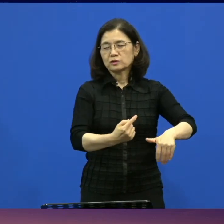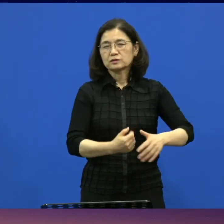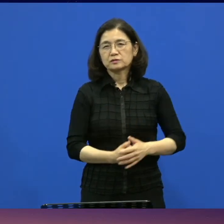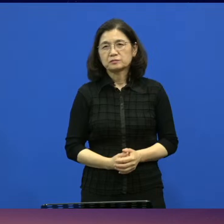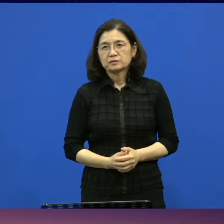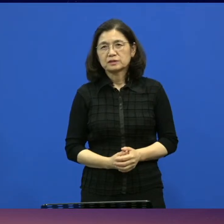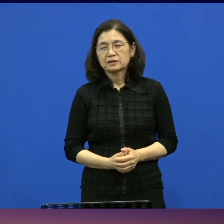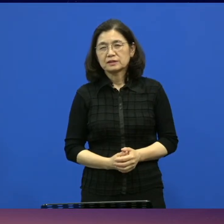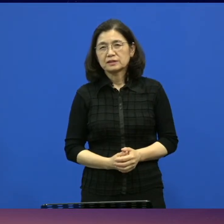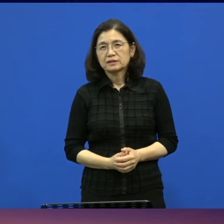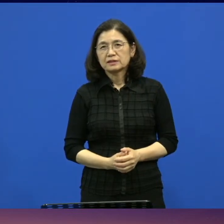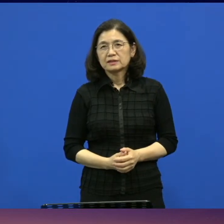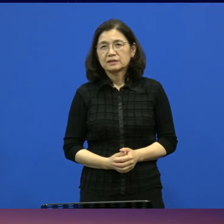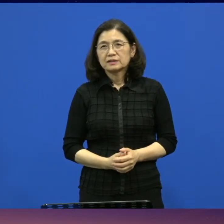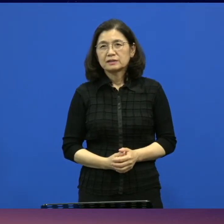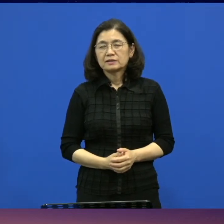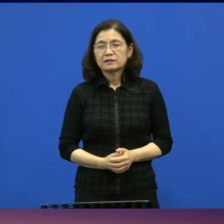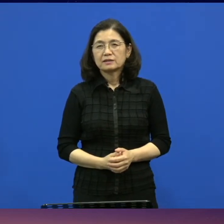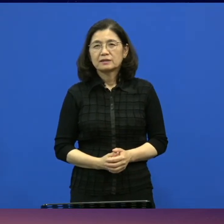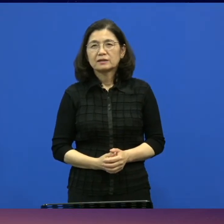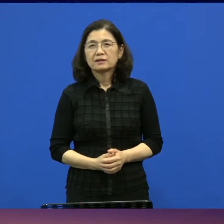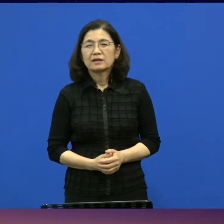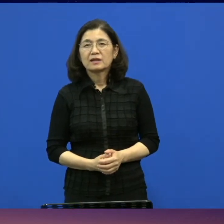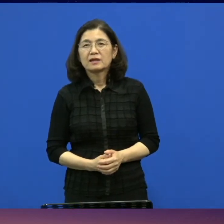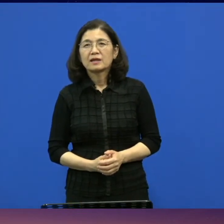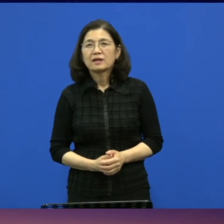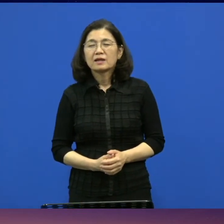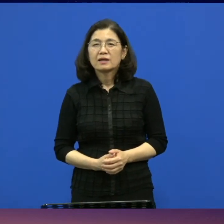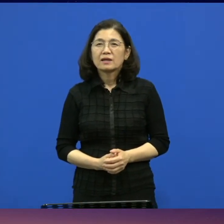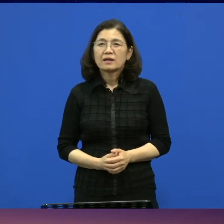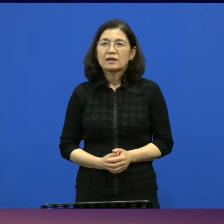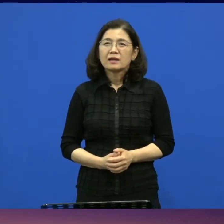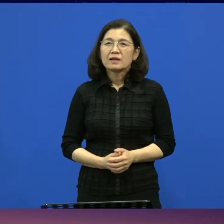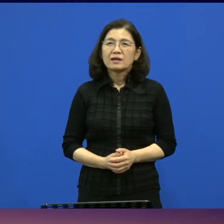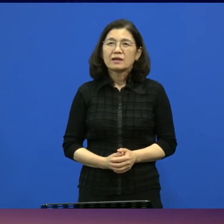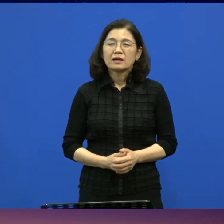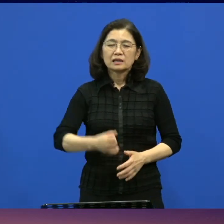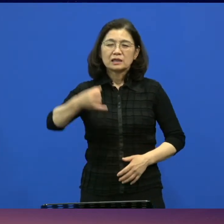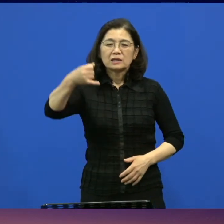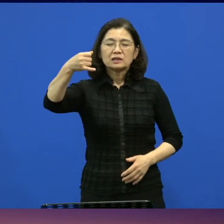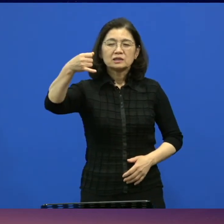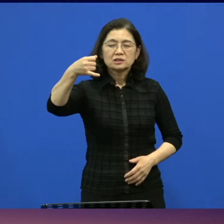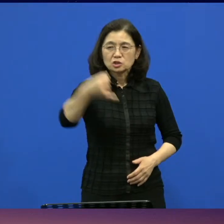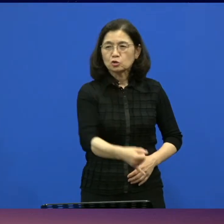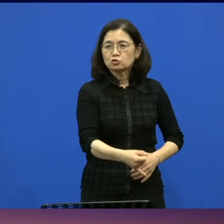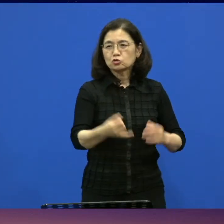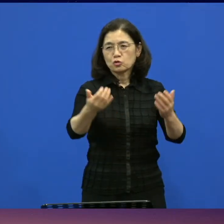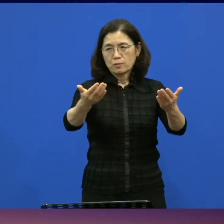종으로 끝난 게 아니에요. 범죄자가 되셨어요. 어느 정도 저주를 받는,